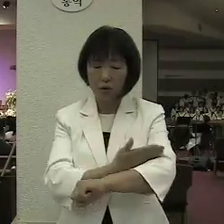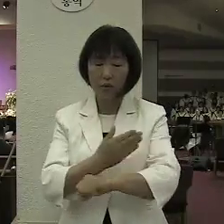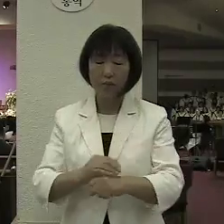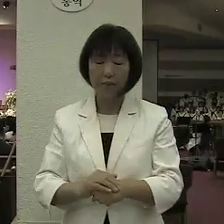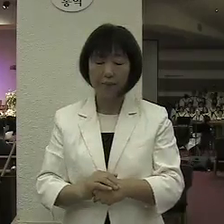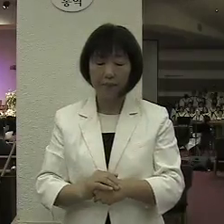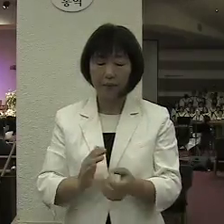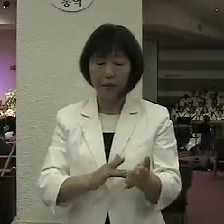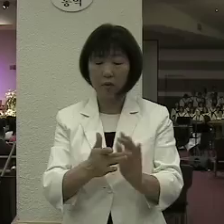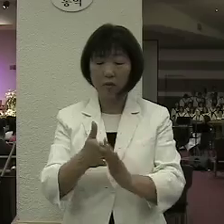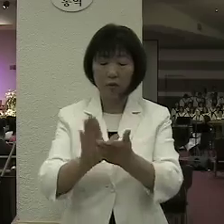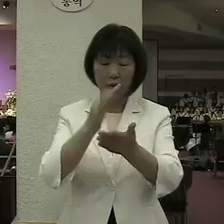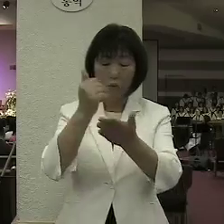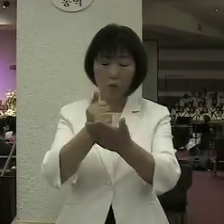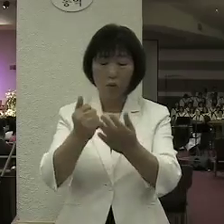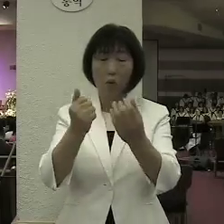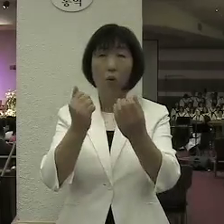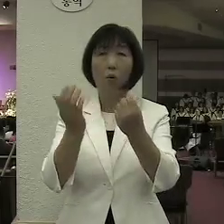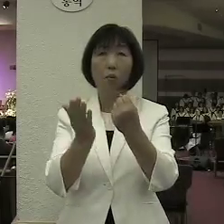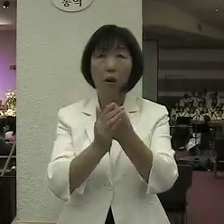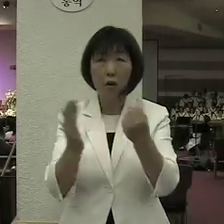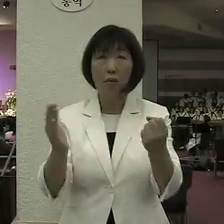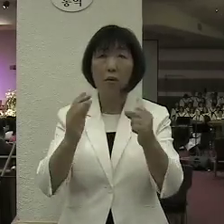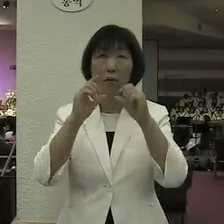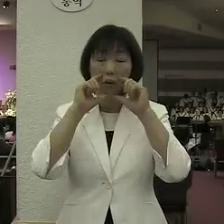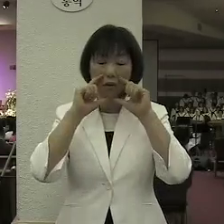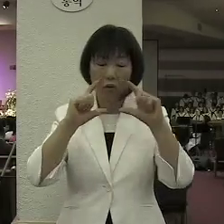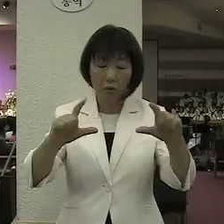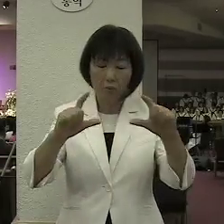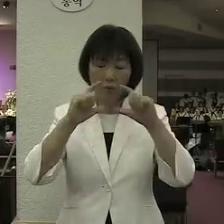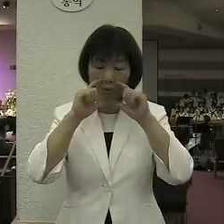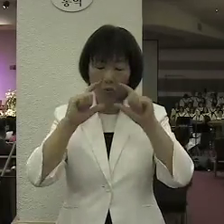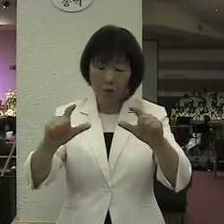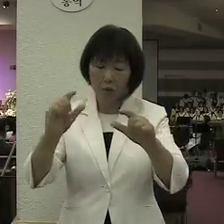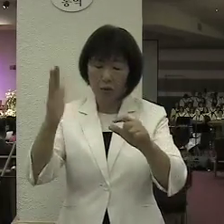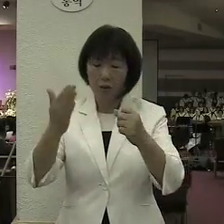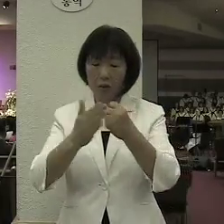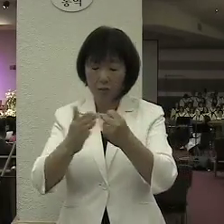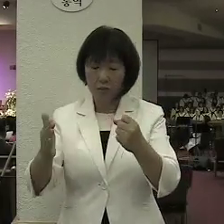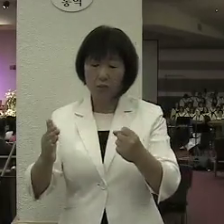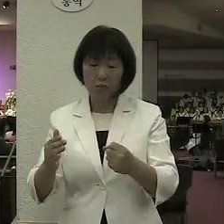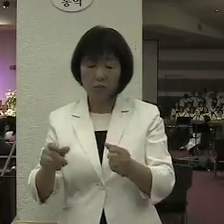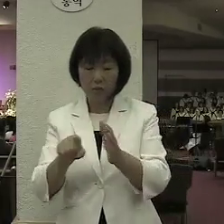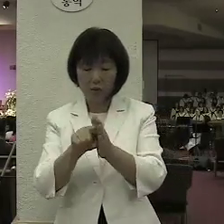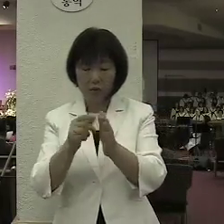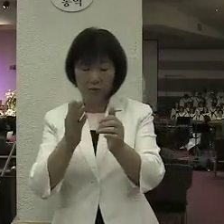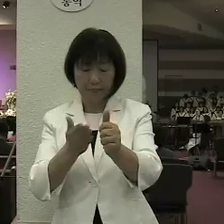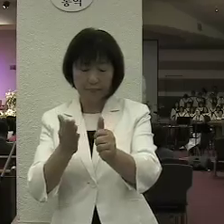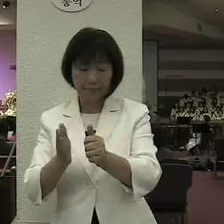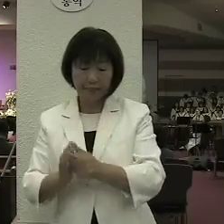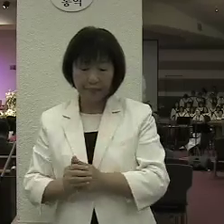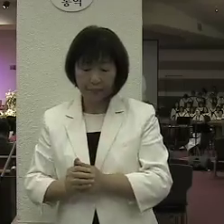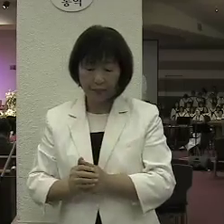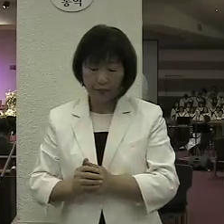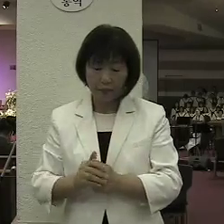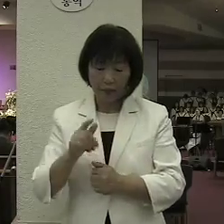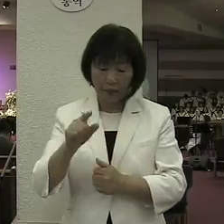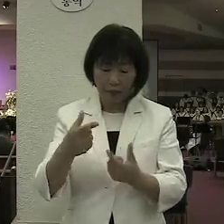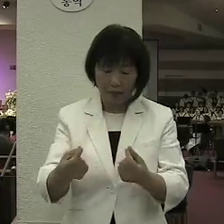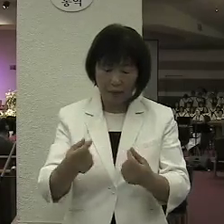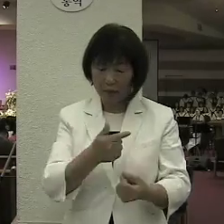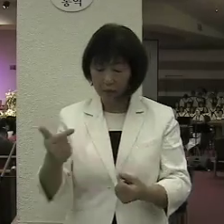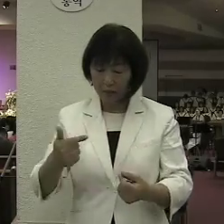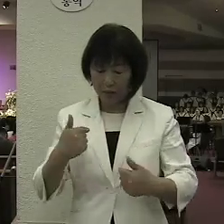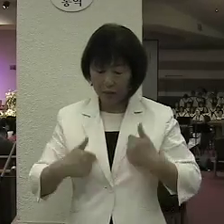말씀 받고 은혜 받고 있습니다. 왜 그렇습니까? 이것은 모두가 들어야 되는 메시지이기 때문에 민감하게 어느 백성들은 듣고 누구는